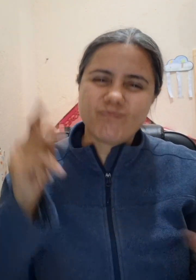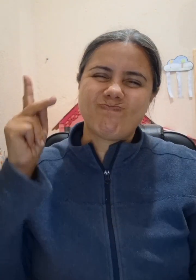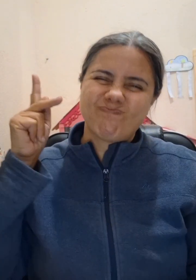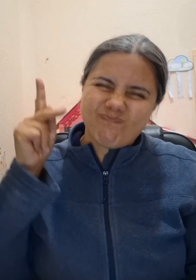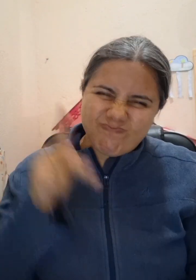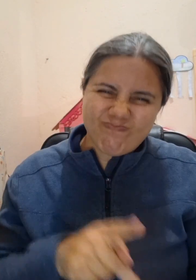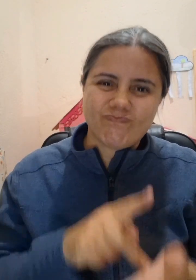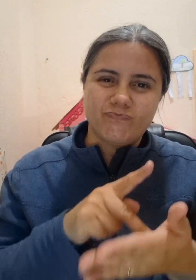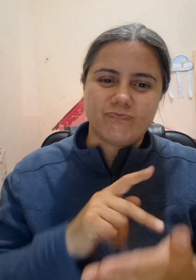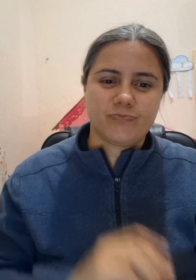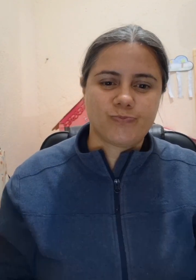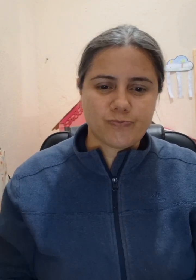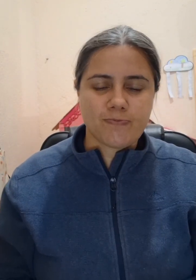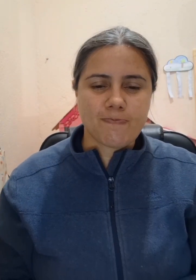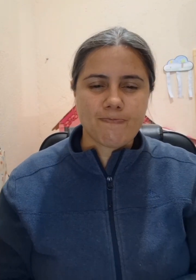reverência absoluta.